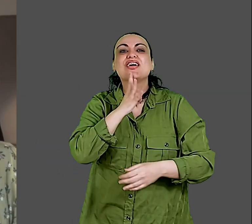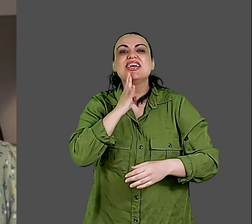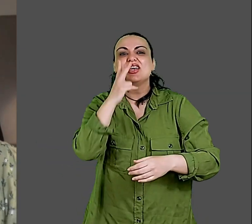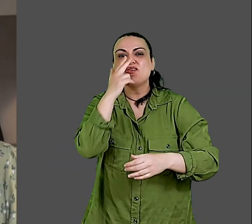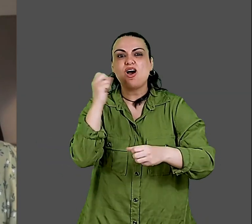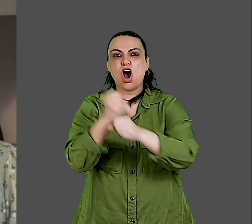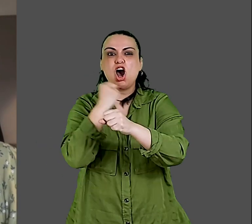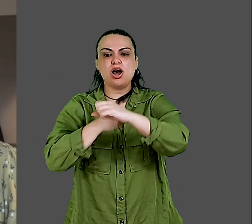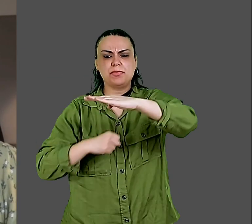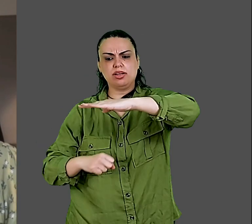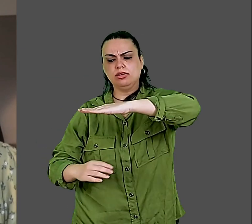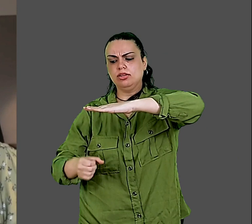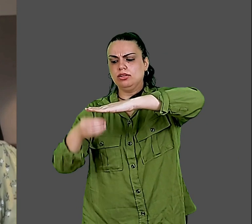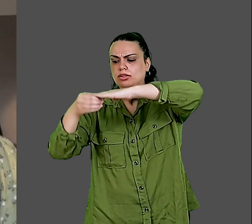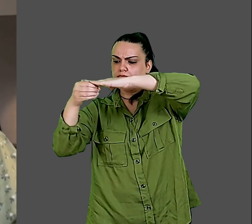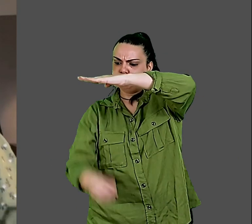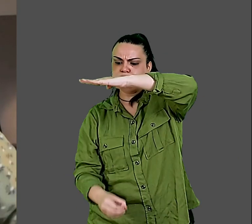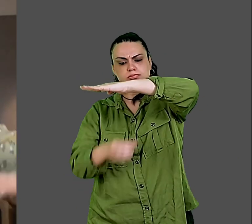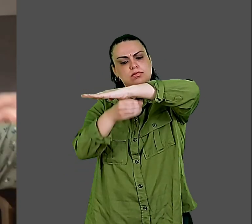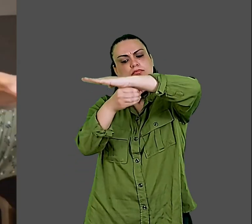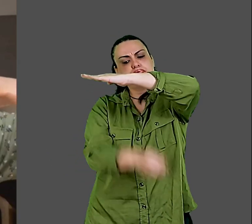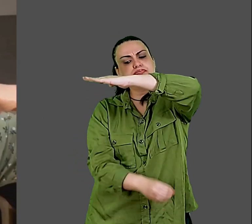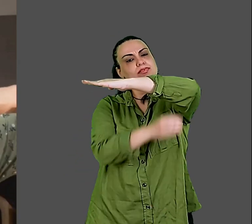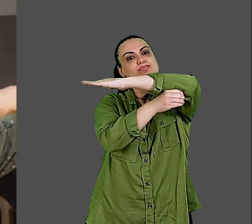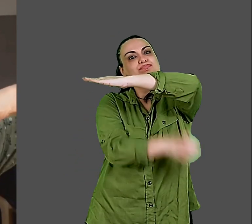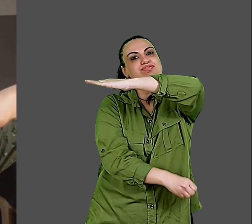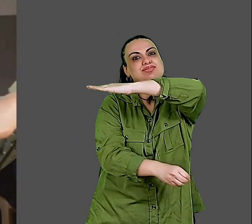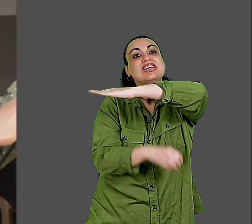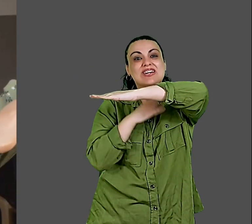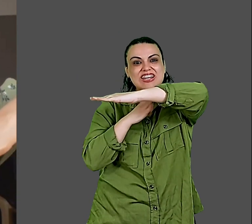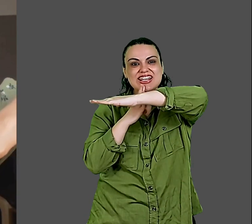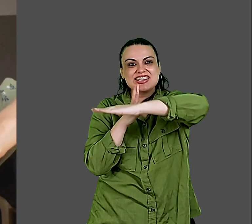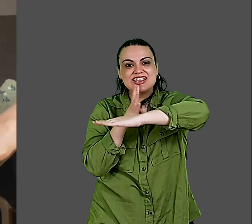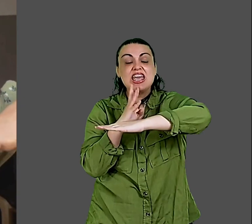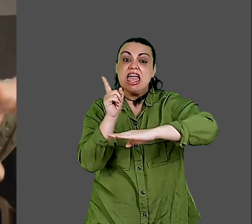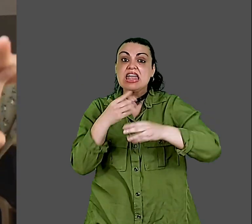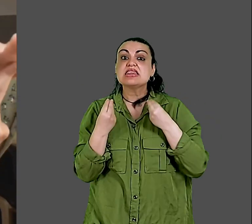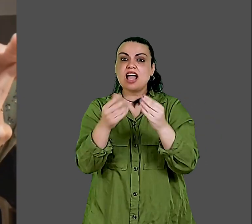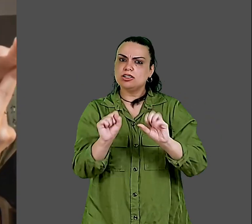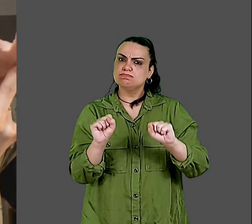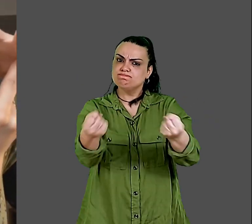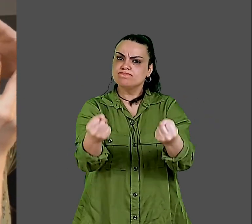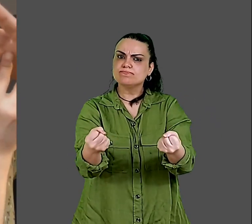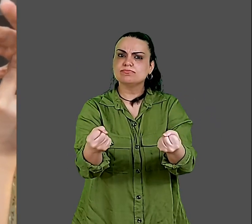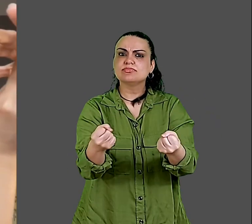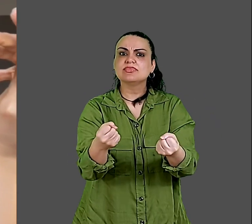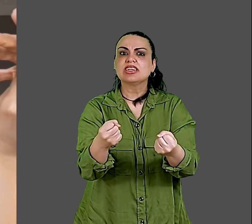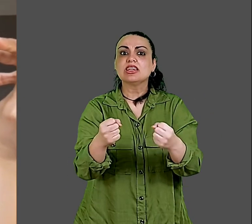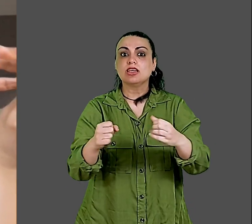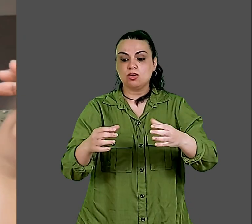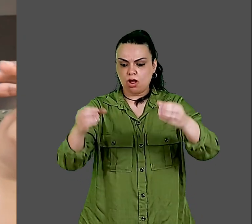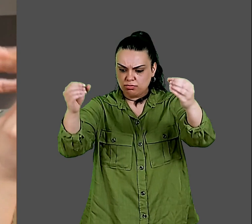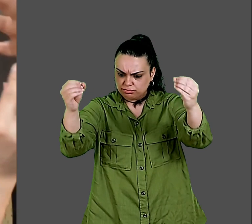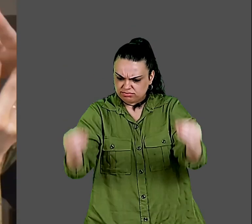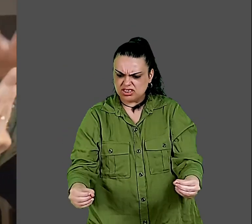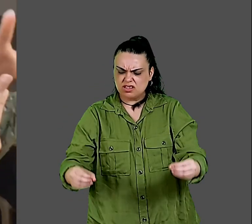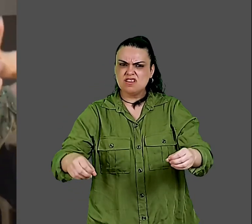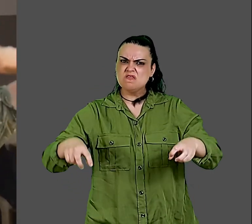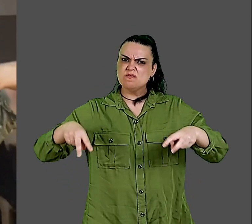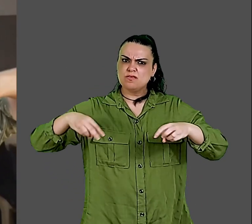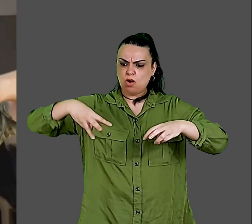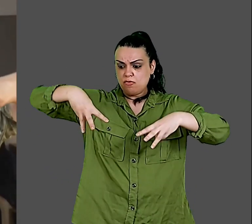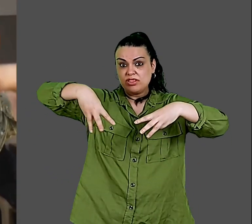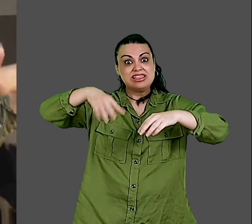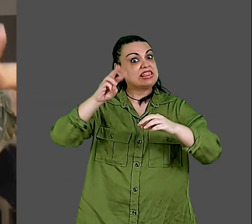usa na obra? O pessoal fala perna de 3. Ela te dá sustentabilidade suficiente para suportar uma cobertura mínima. No